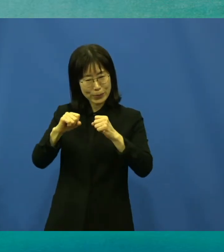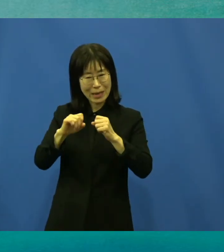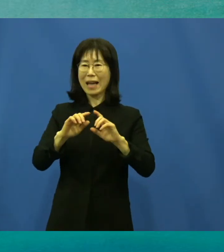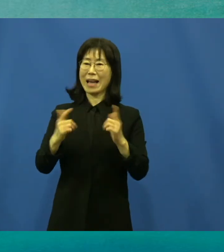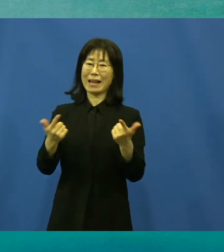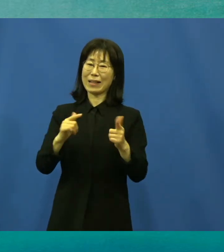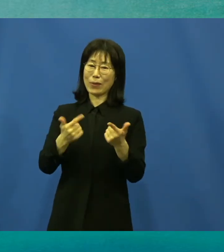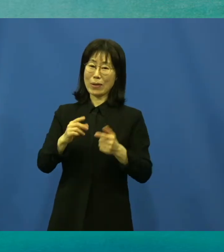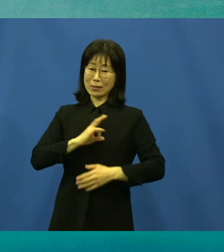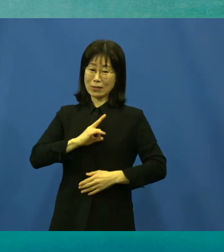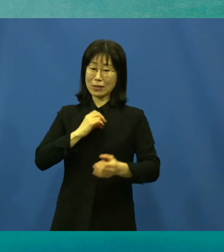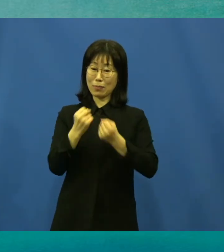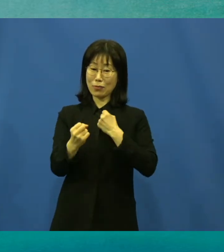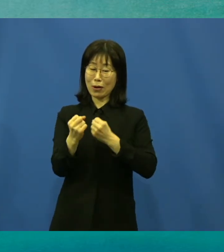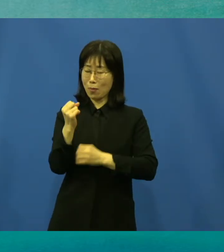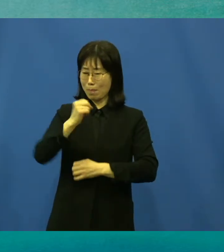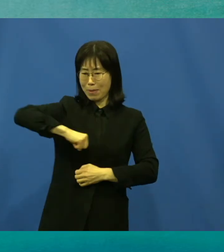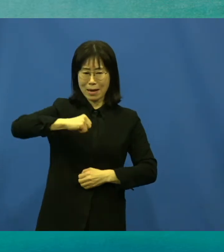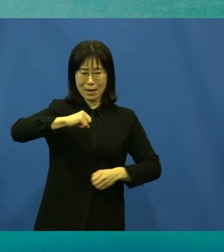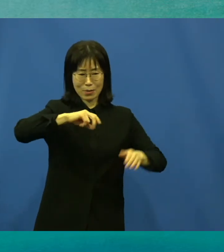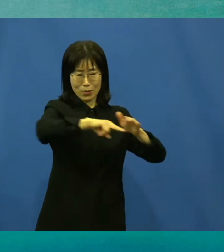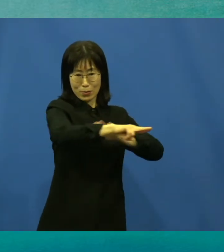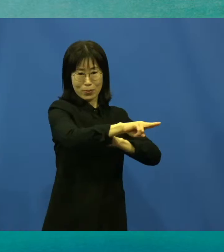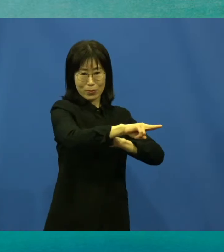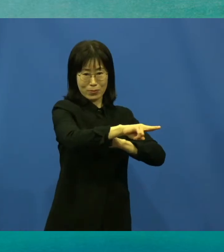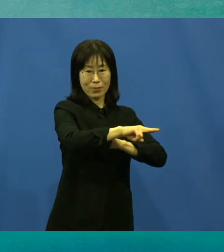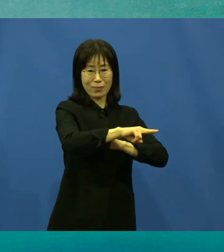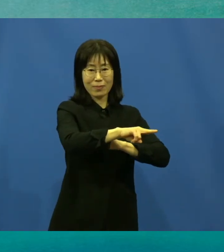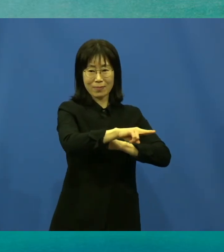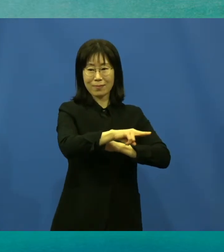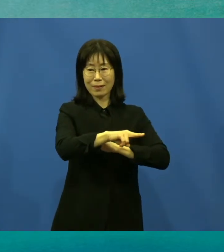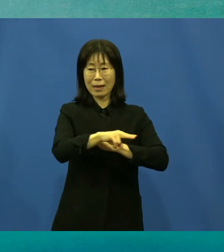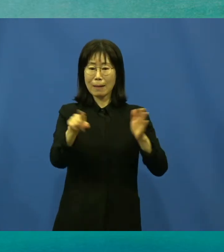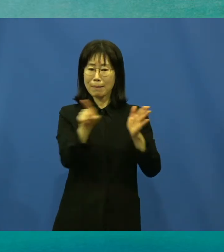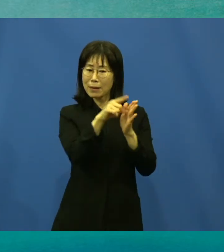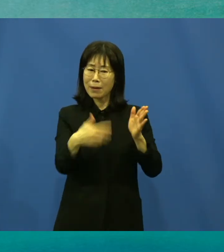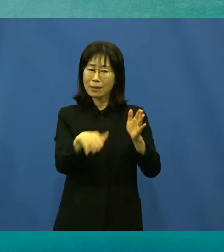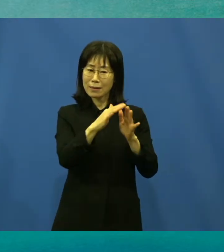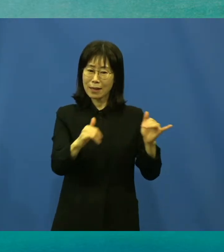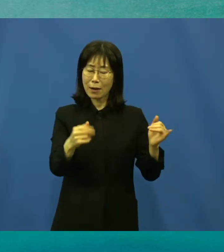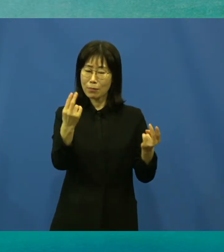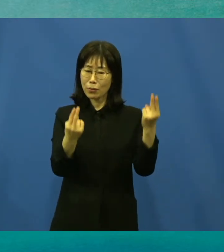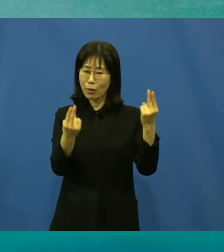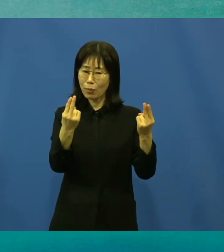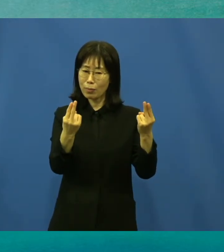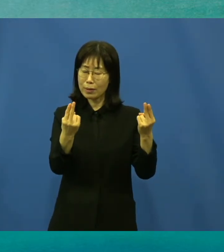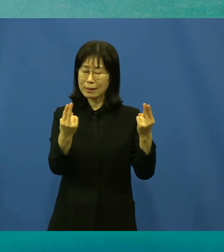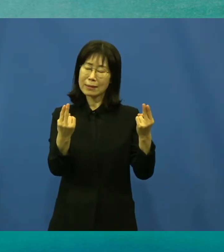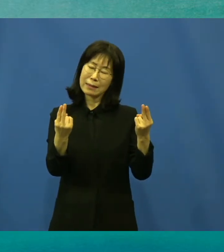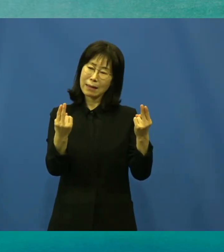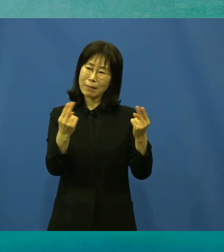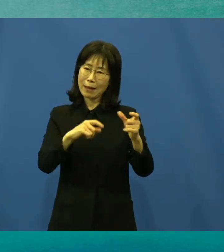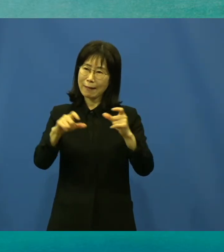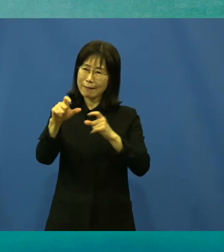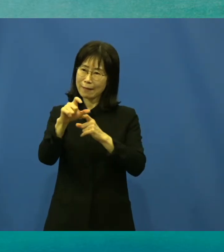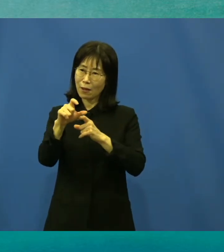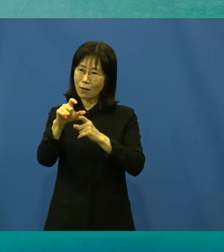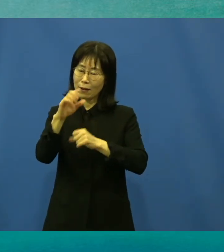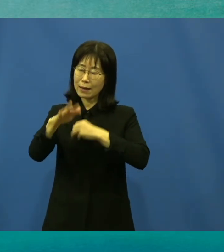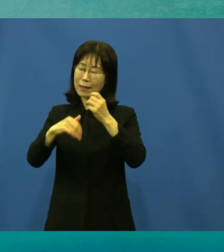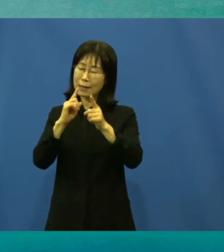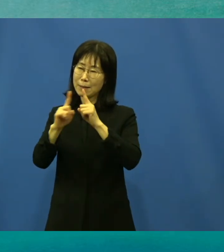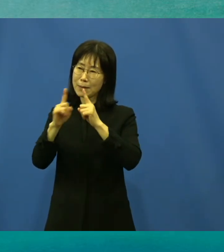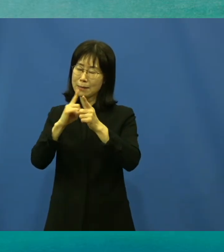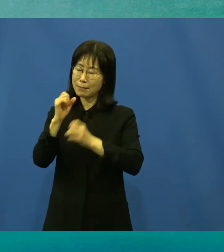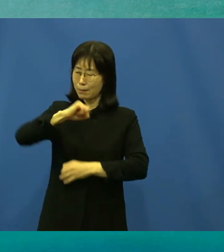하나님을 알지 못하는 사람들보다 더 못한 허약한 모습을 보였습니다. 그럼에도 하나님은 은혜를 베푸셨습니다.